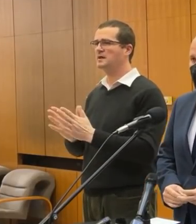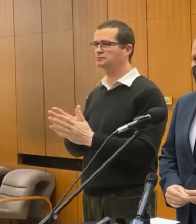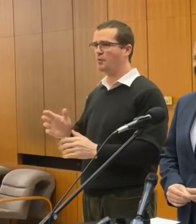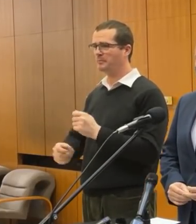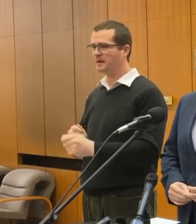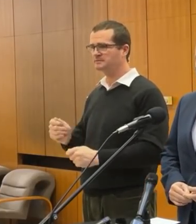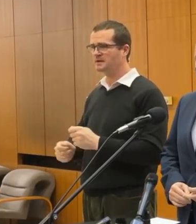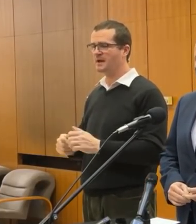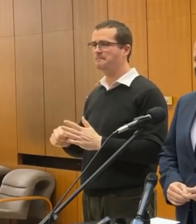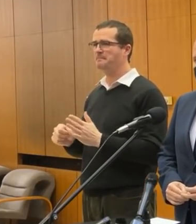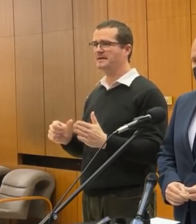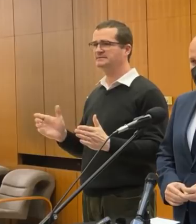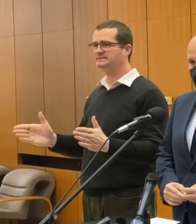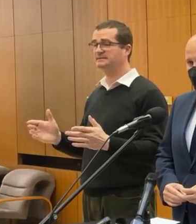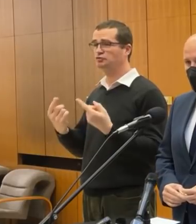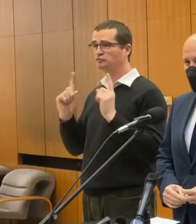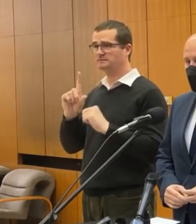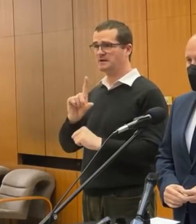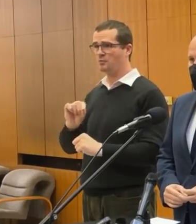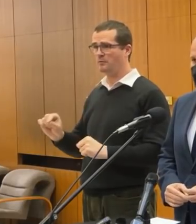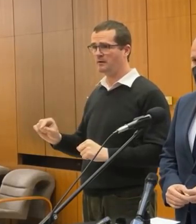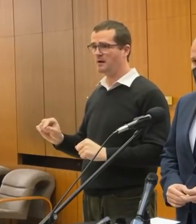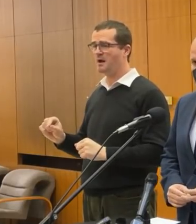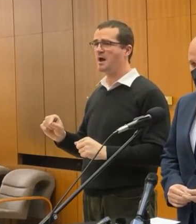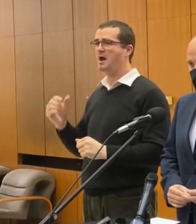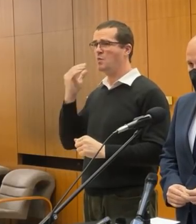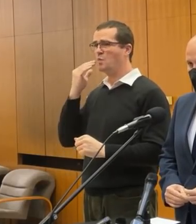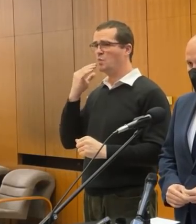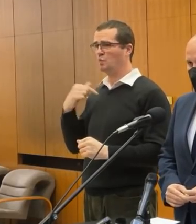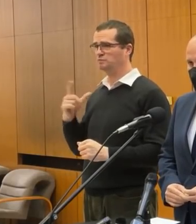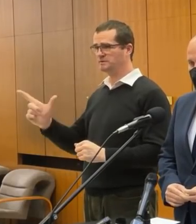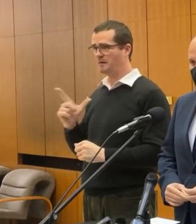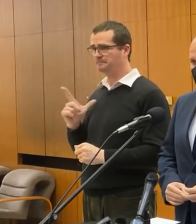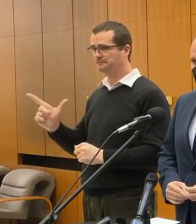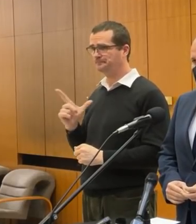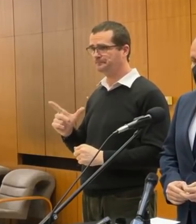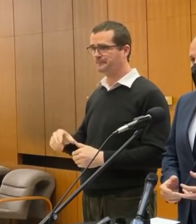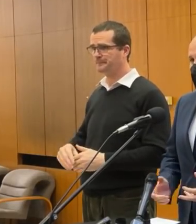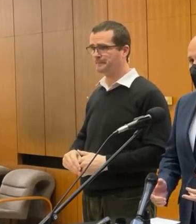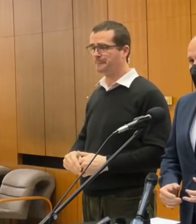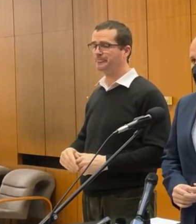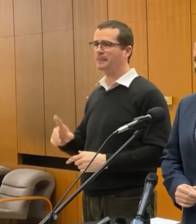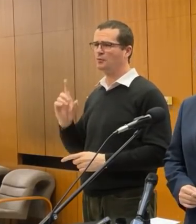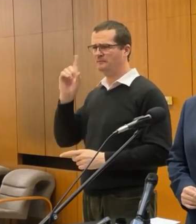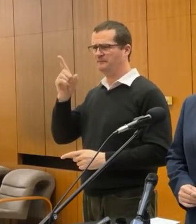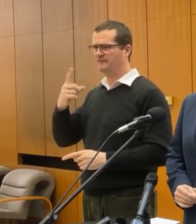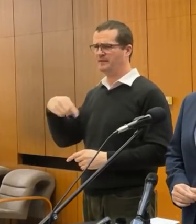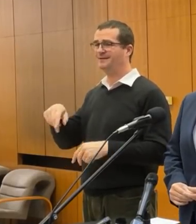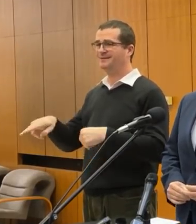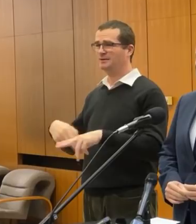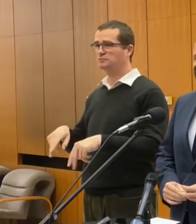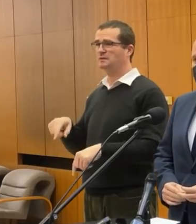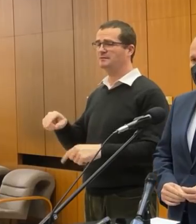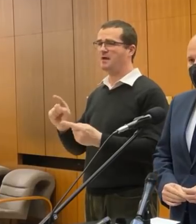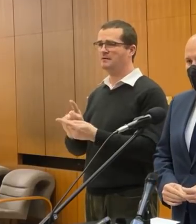spolupráci medzi Slovenskou republikou a Spojenými štátmi americkými. Tak ako viete, diskusie o